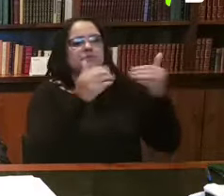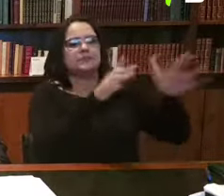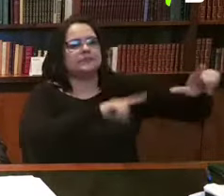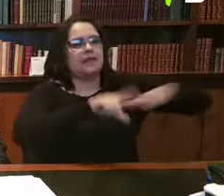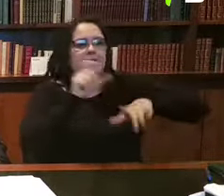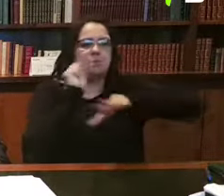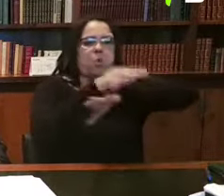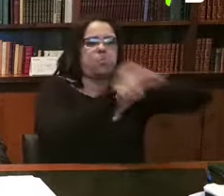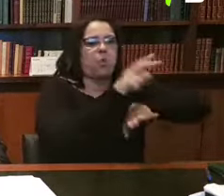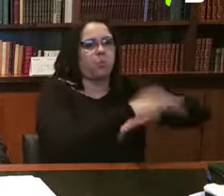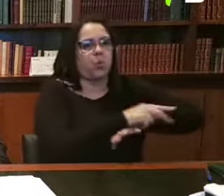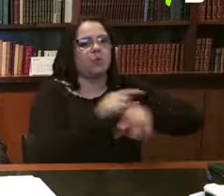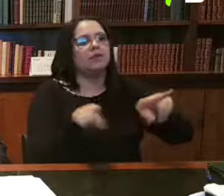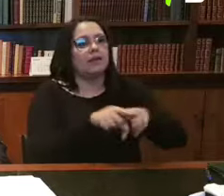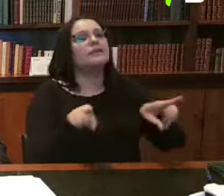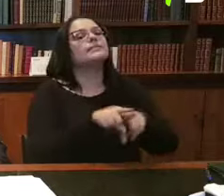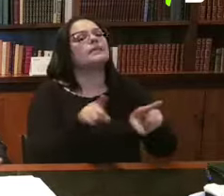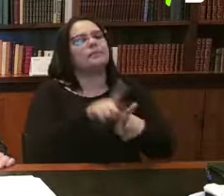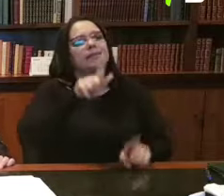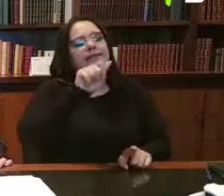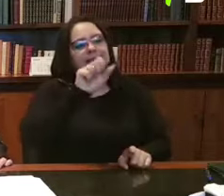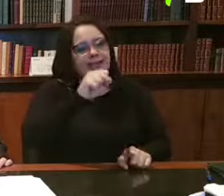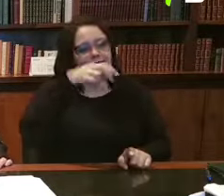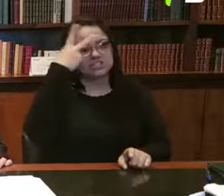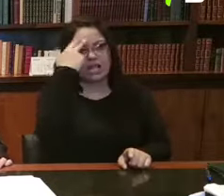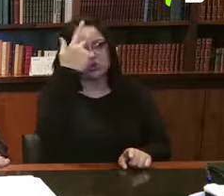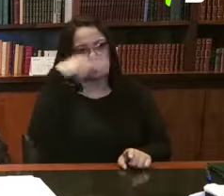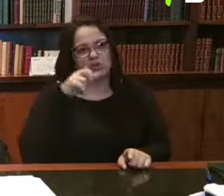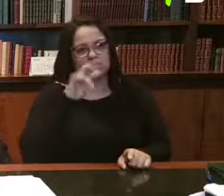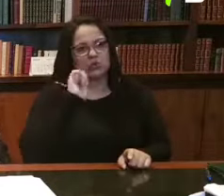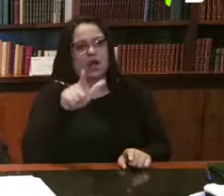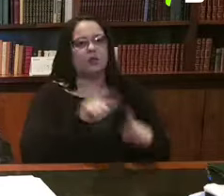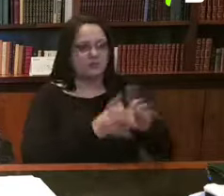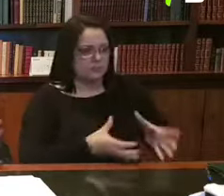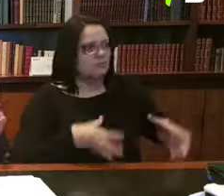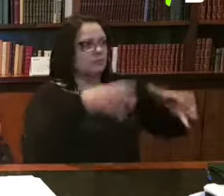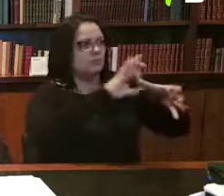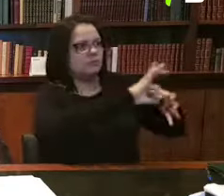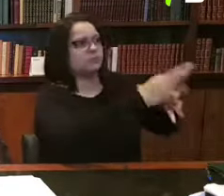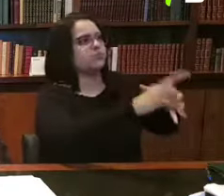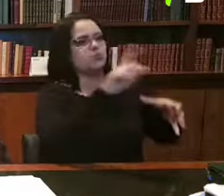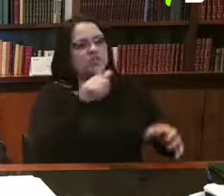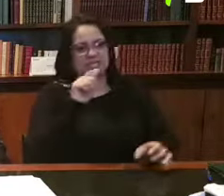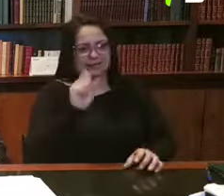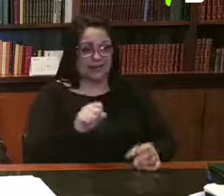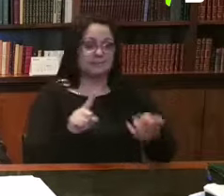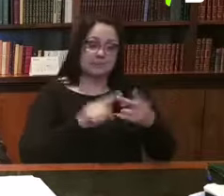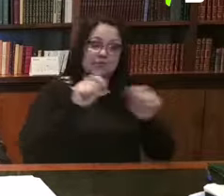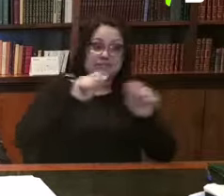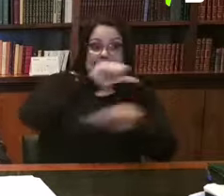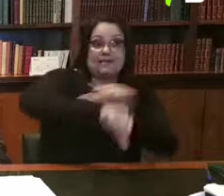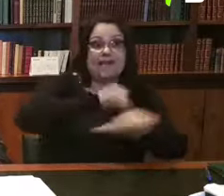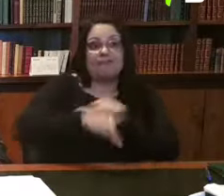de investimento então vem investimento e gás natural choque energia barata e vai chegar no botijão de gás daqui a pouco vai ficar barata vamos fazer o depois